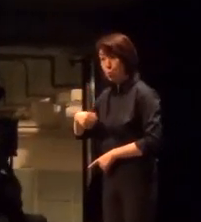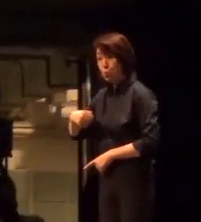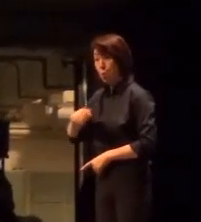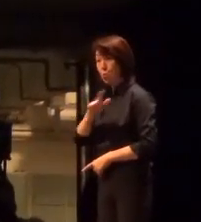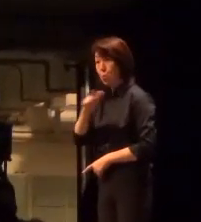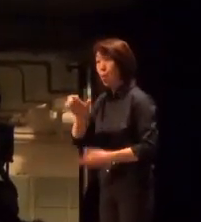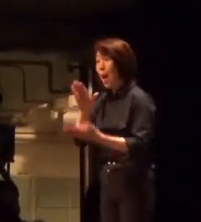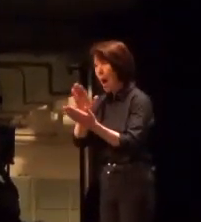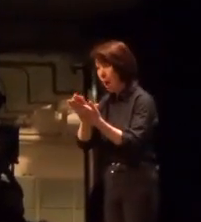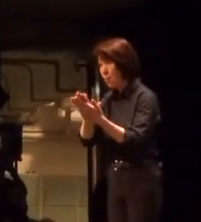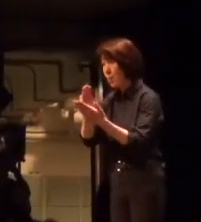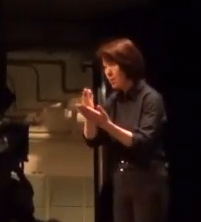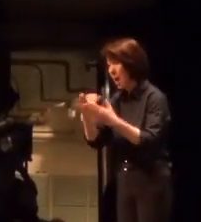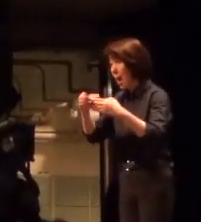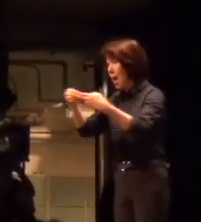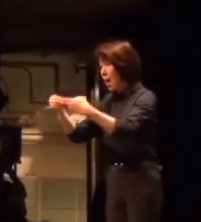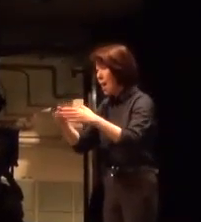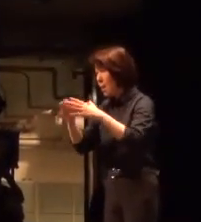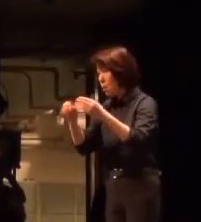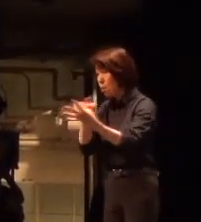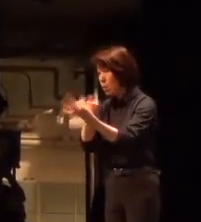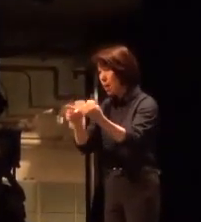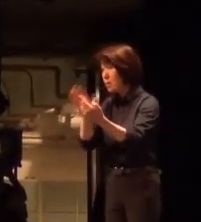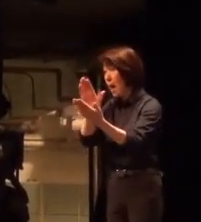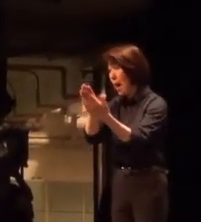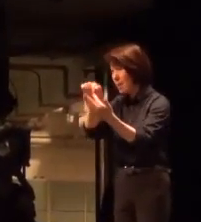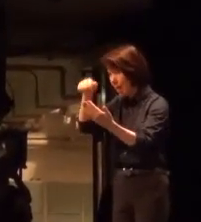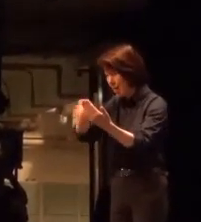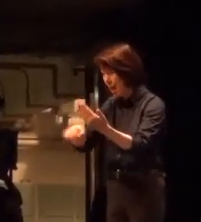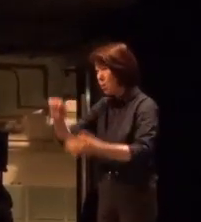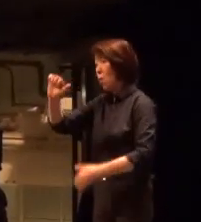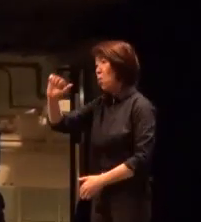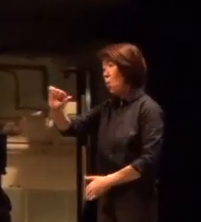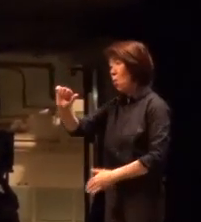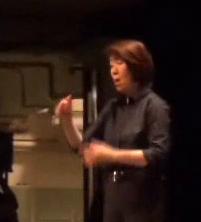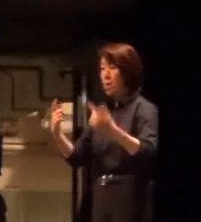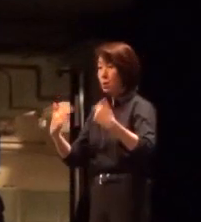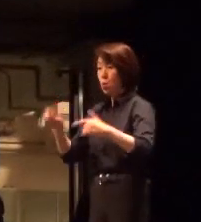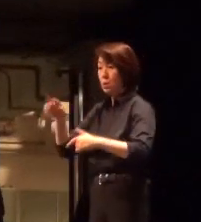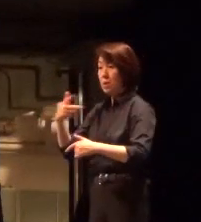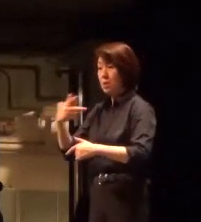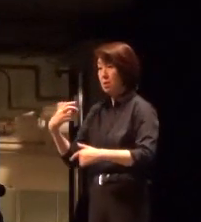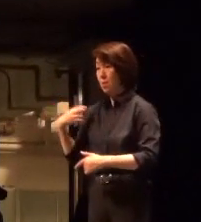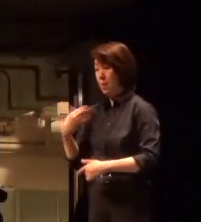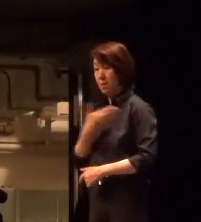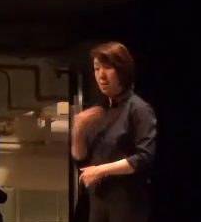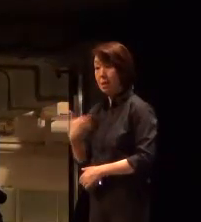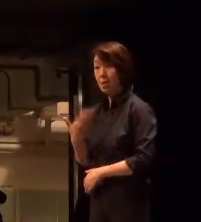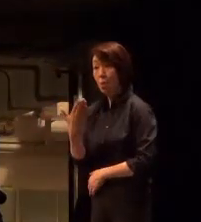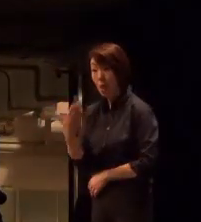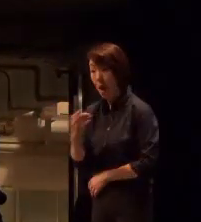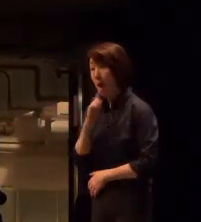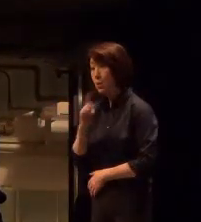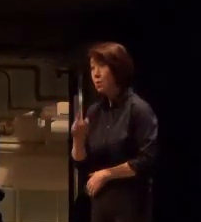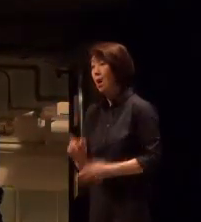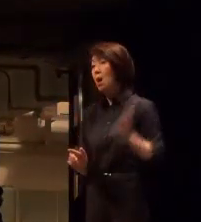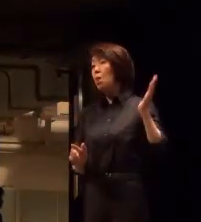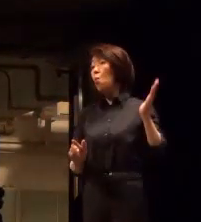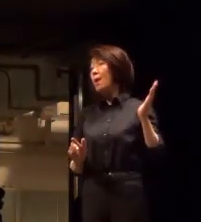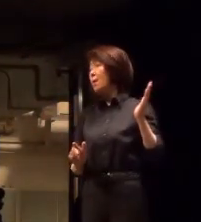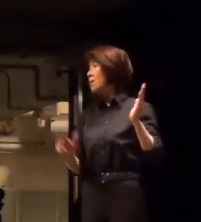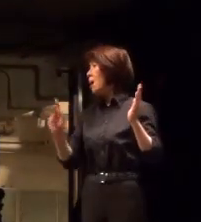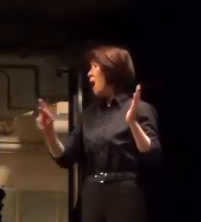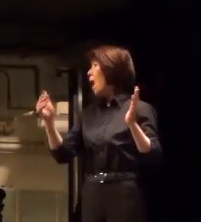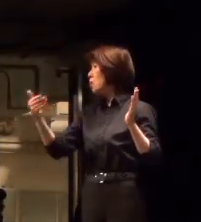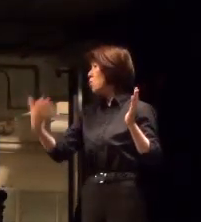の連合国があった中でなんでこの5カ国だけが常任理事国になれているかといえば、核兵器を持っ